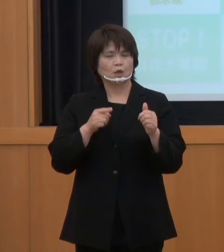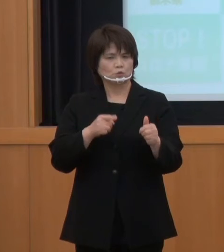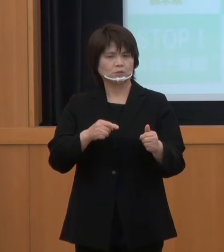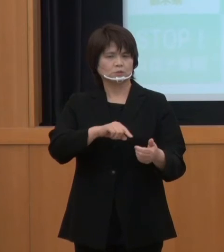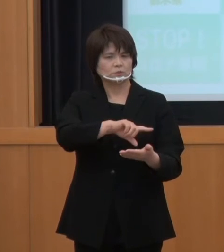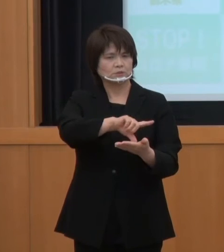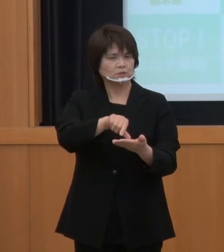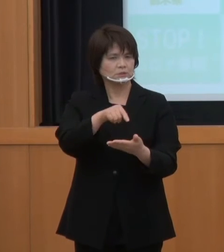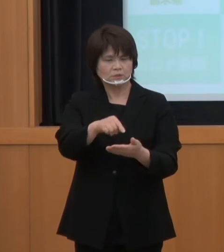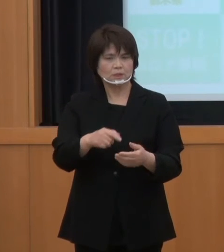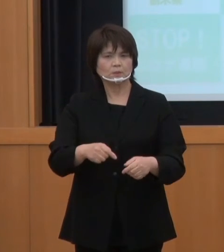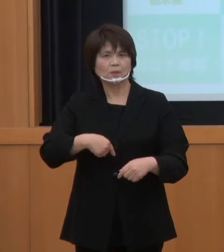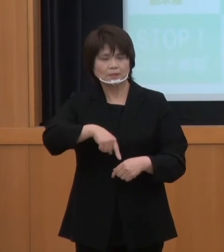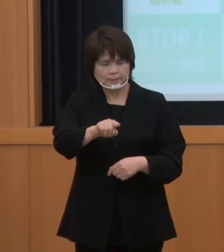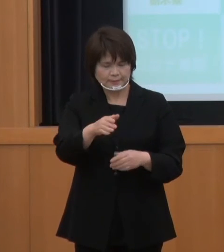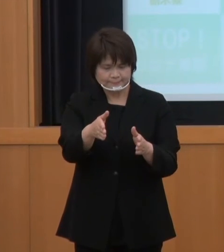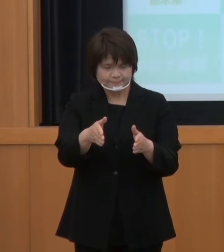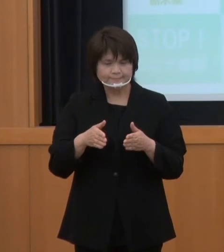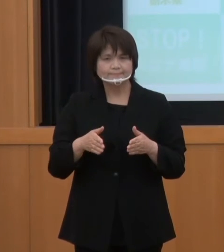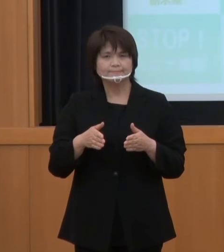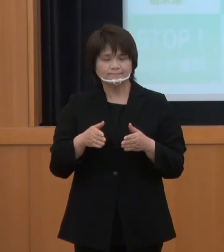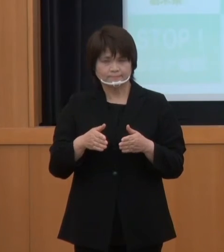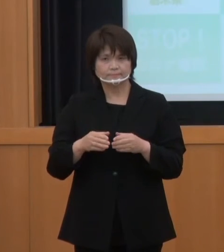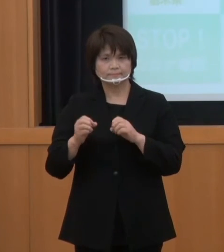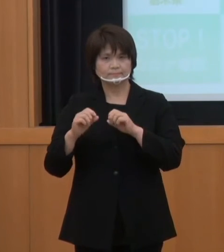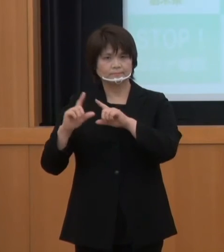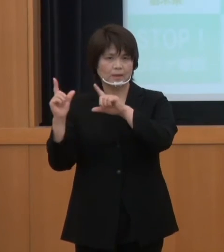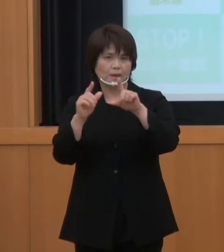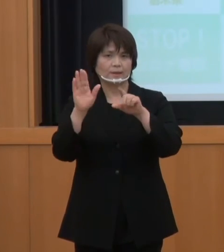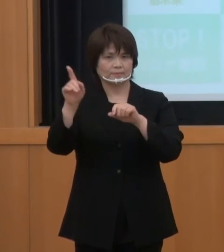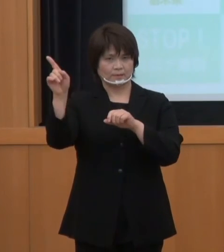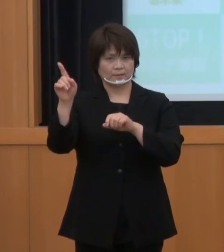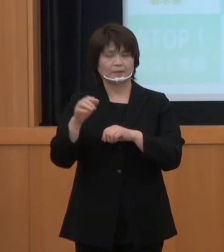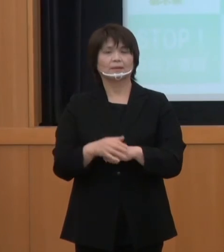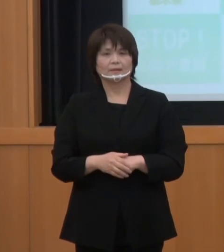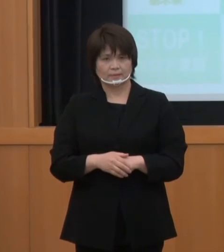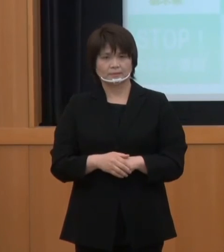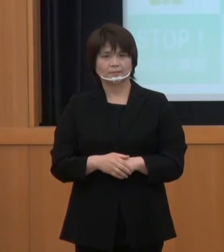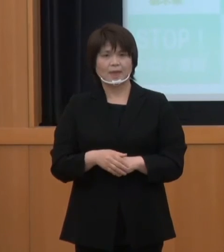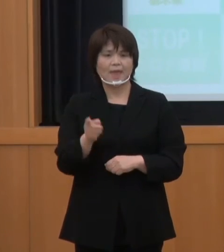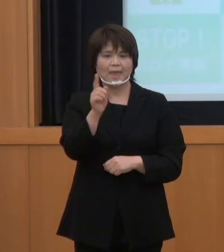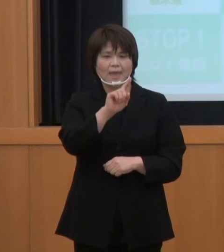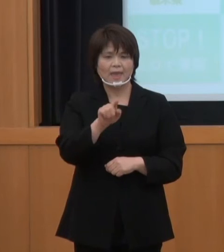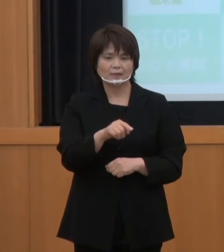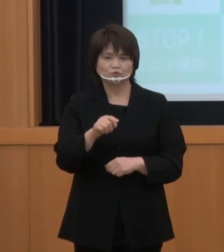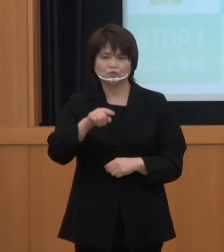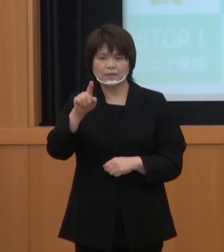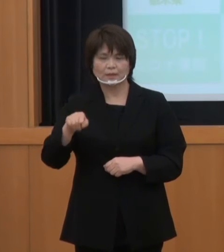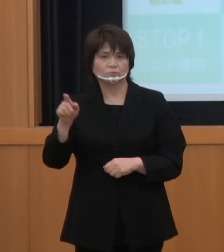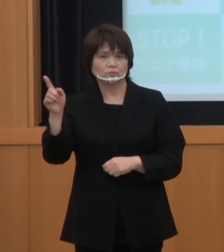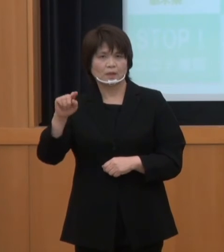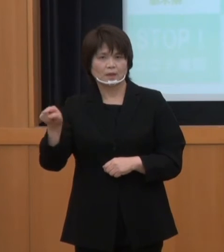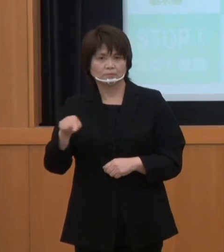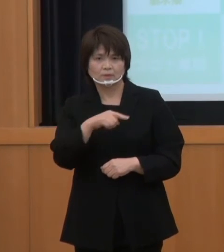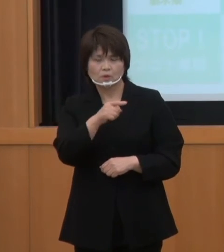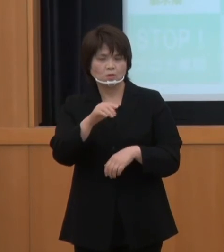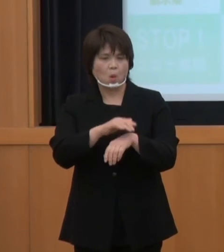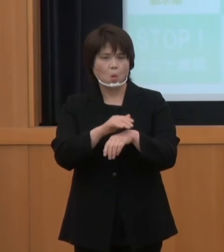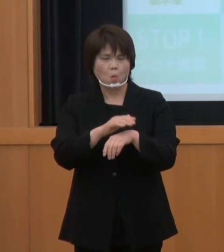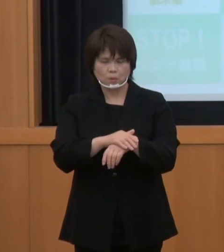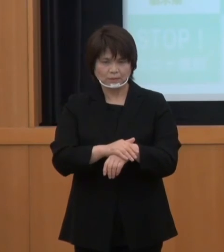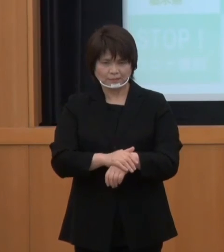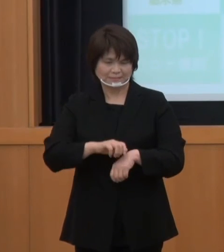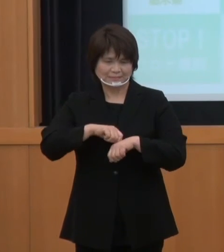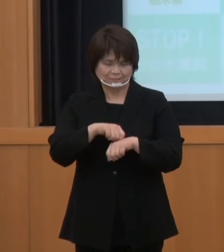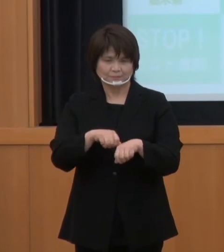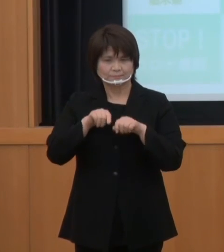えること等について、SNS などさまざまなツールを通じて、強力に発